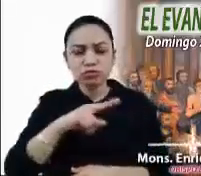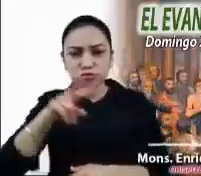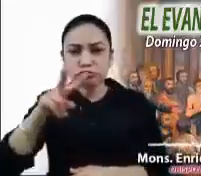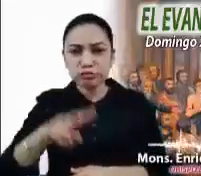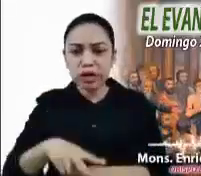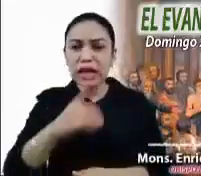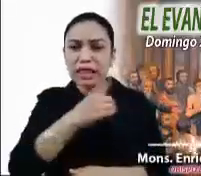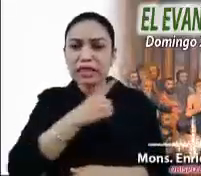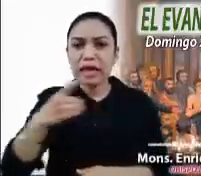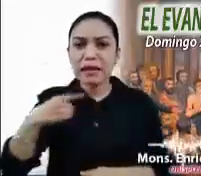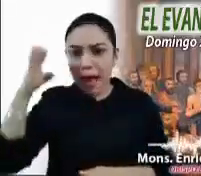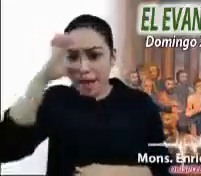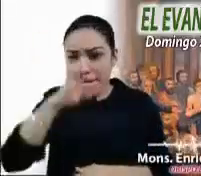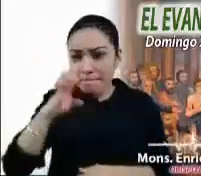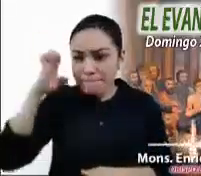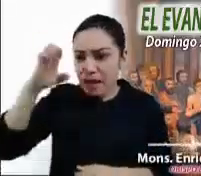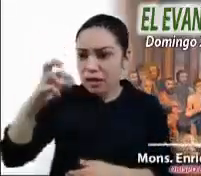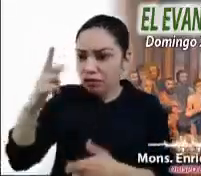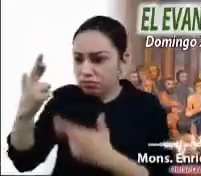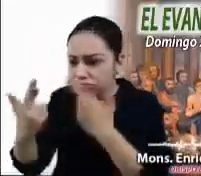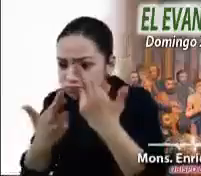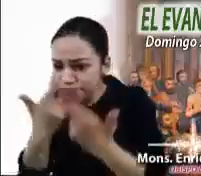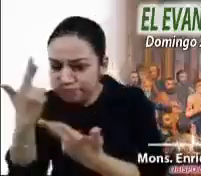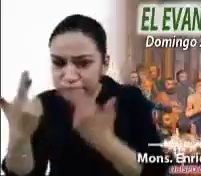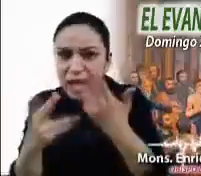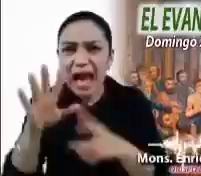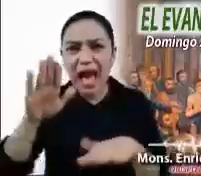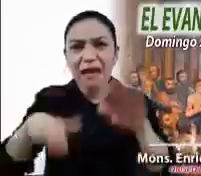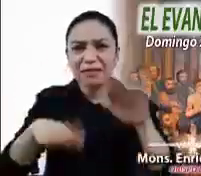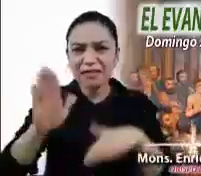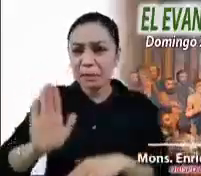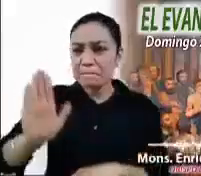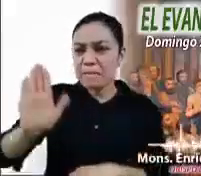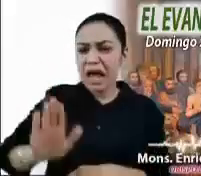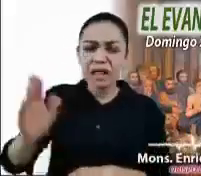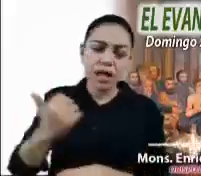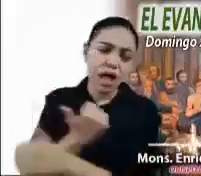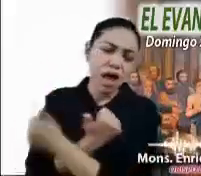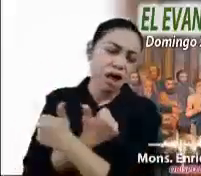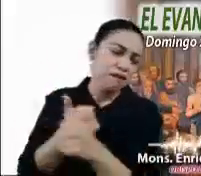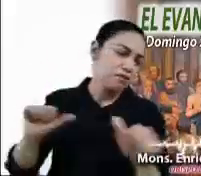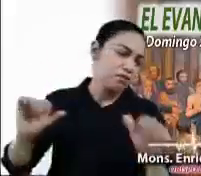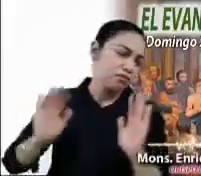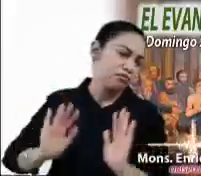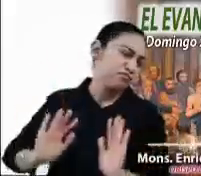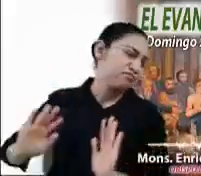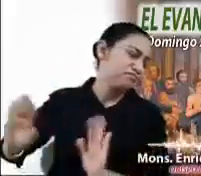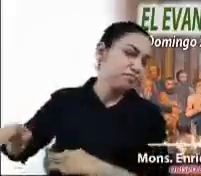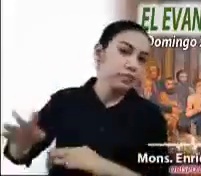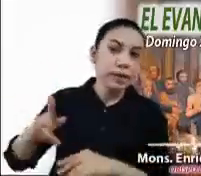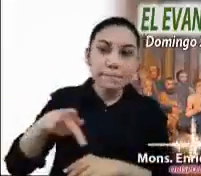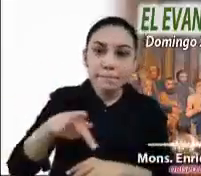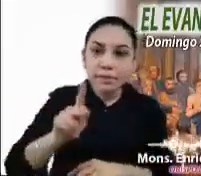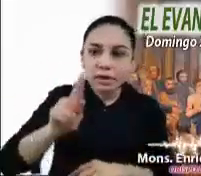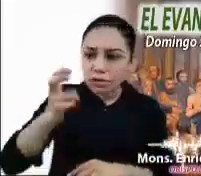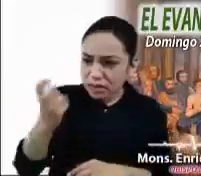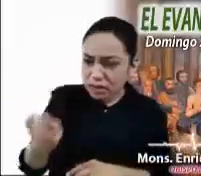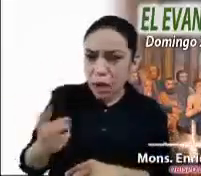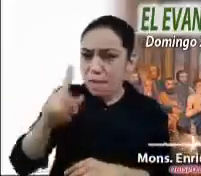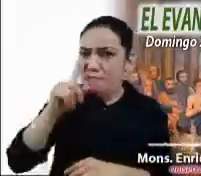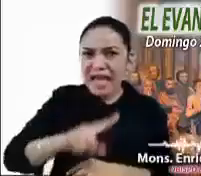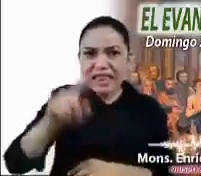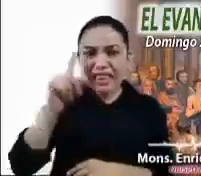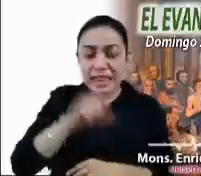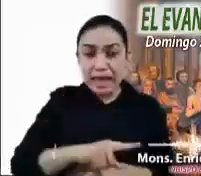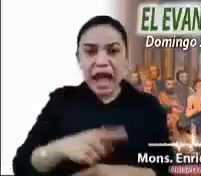soso y desabrido. Pero esto es mentira, porque quienes somos sosos y desabridos somos nosotros, que